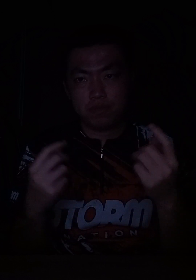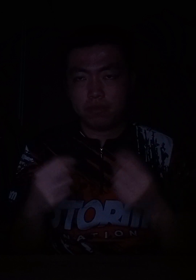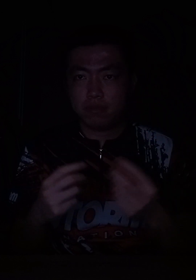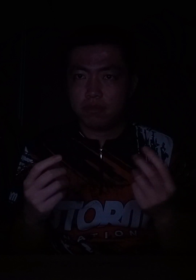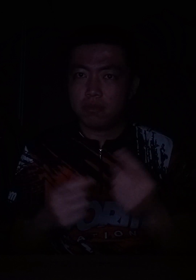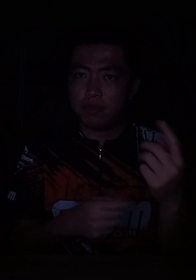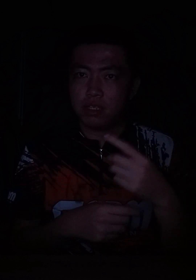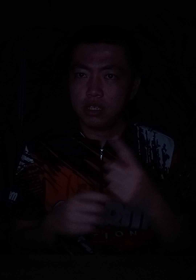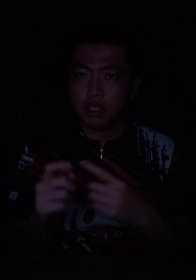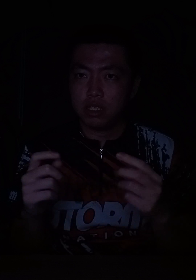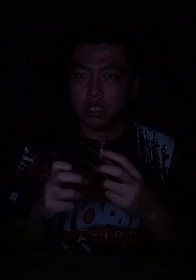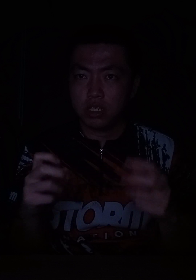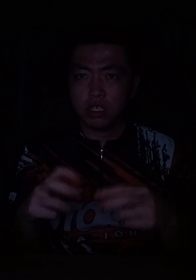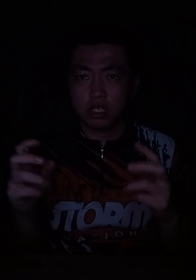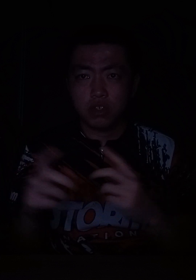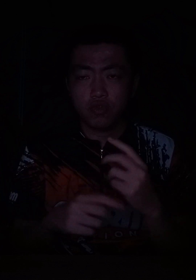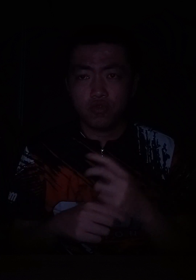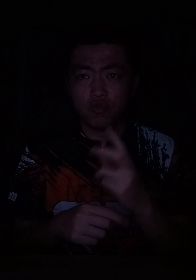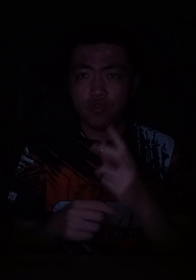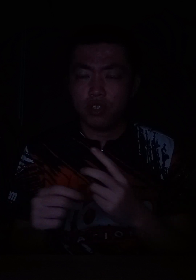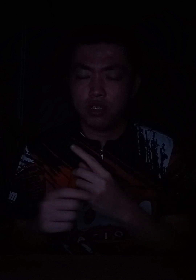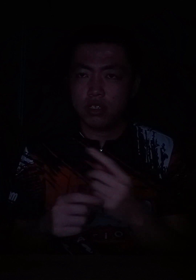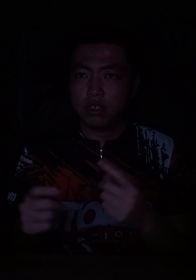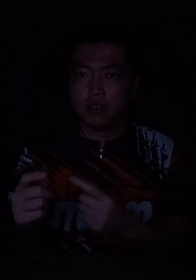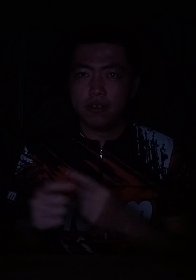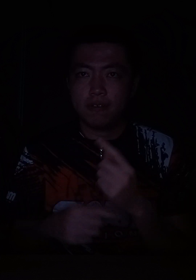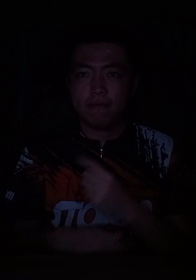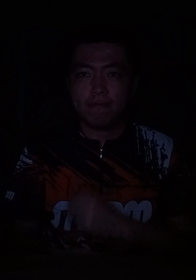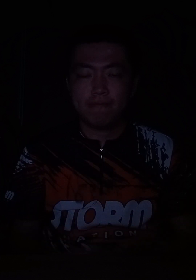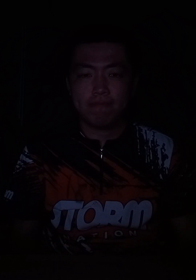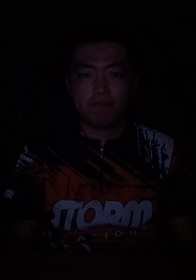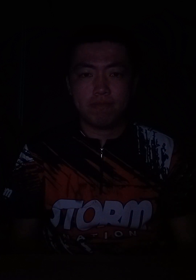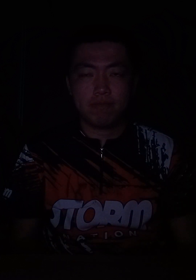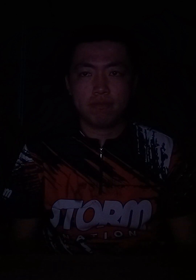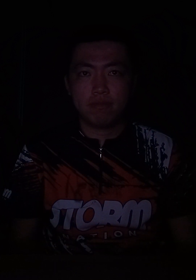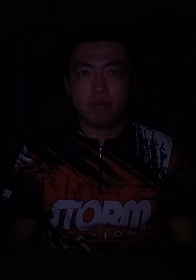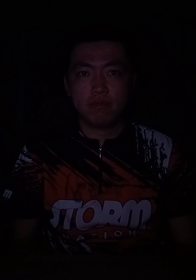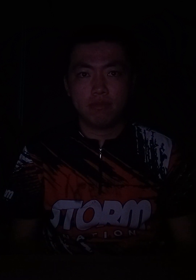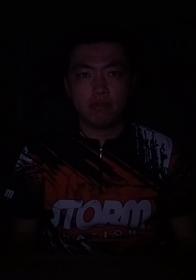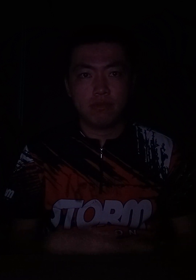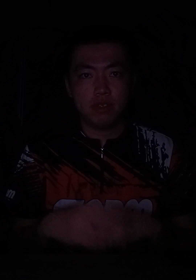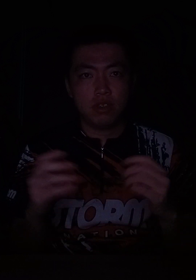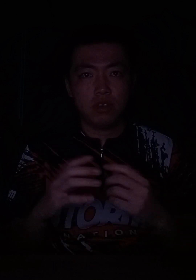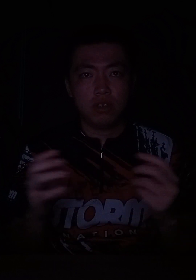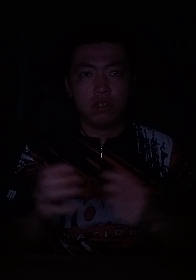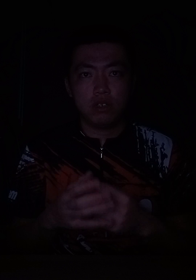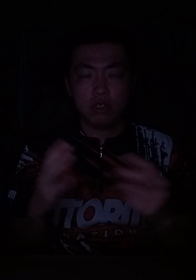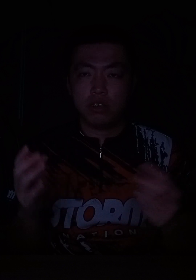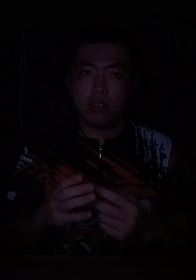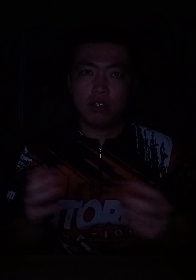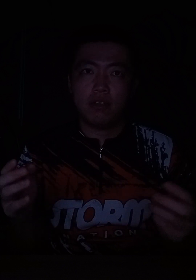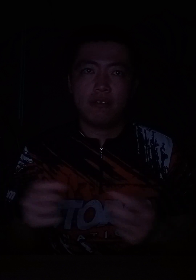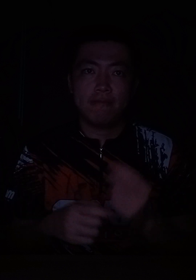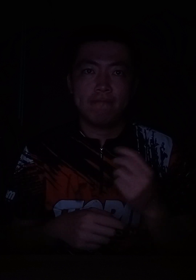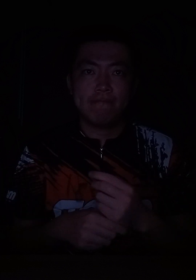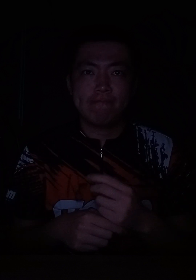명확하게 부여해 주는 것이 그게 올바른 대책이죠. 네. 황 기자가 직접 이제 현장에 나가봤는데 승강기 같은